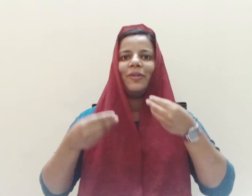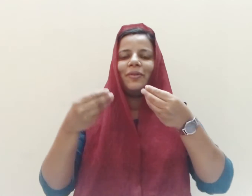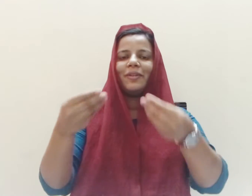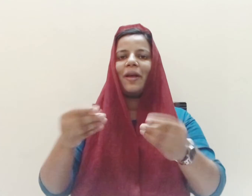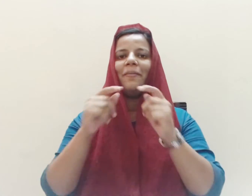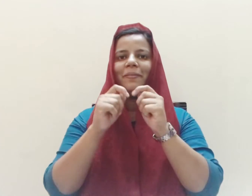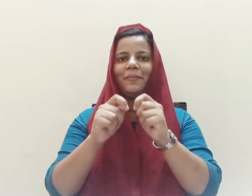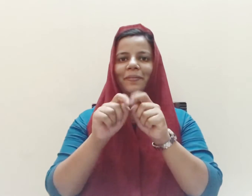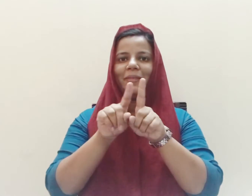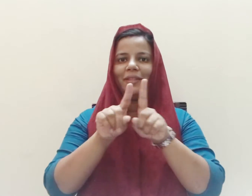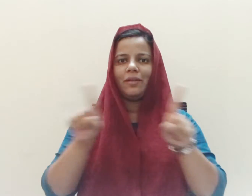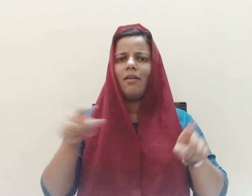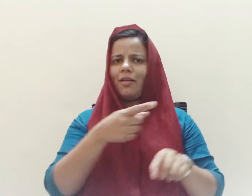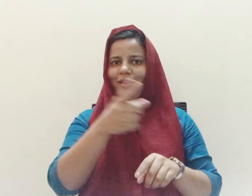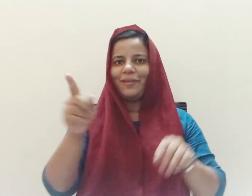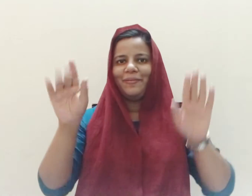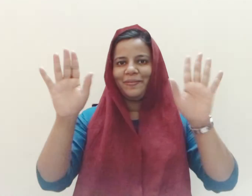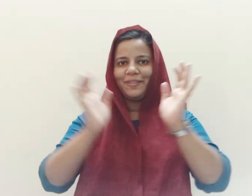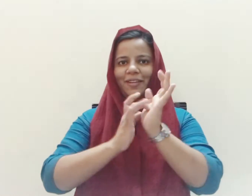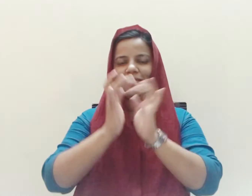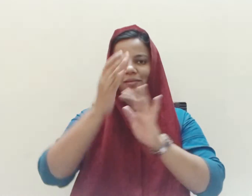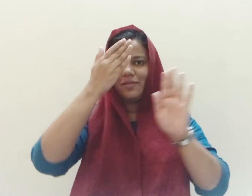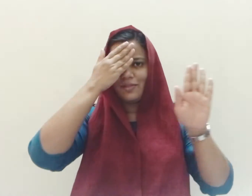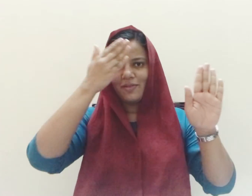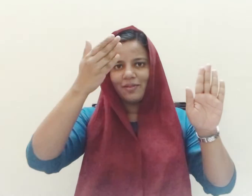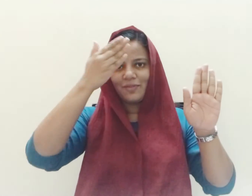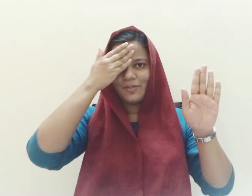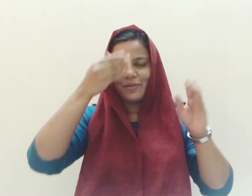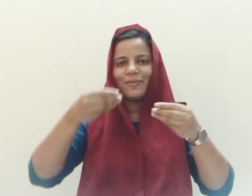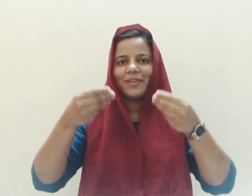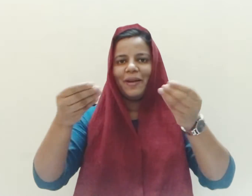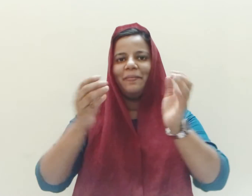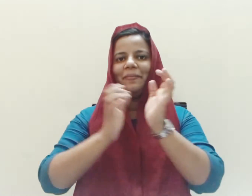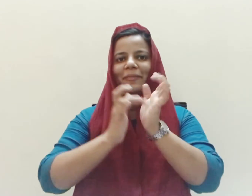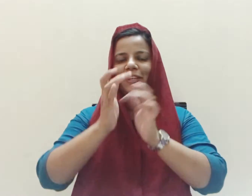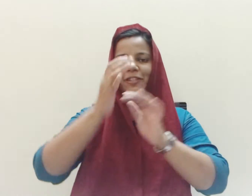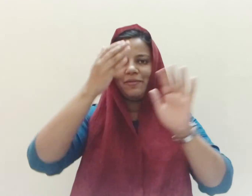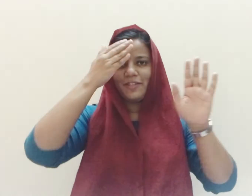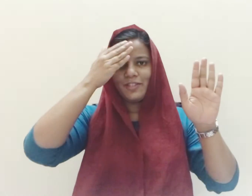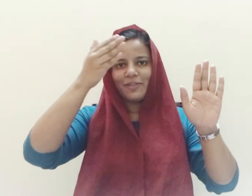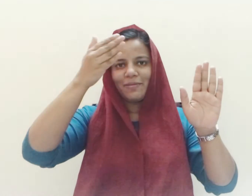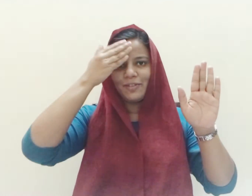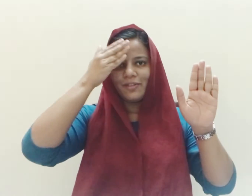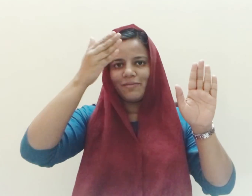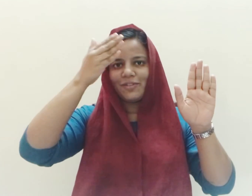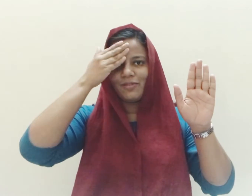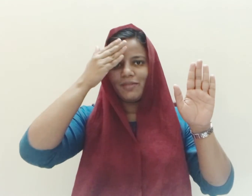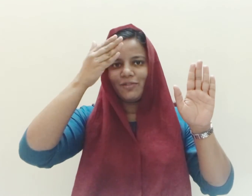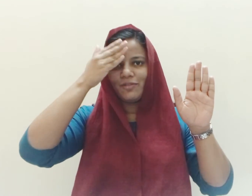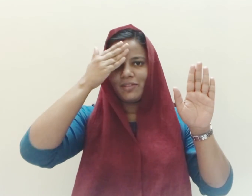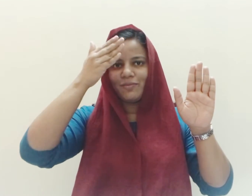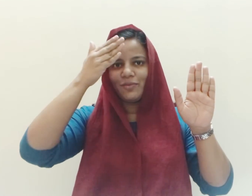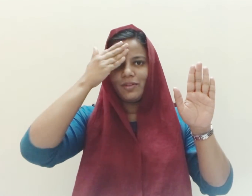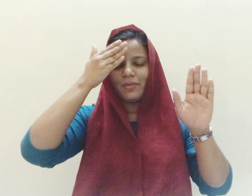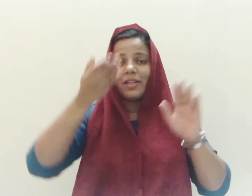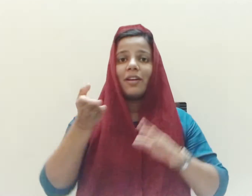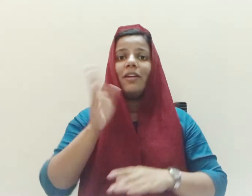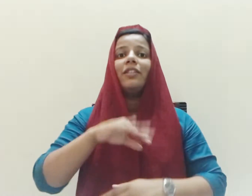സ്തോത്രം ചെയ്യാം. ഹല്ലേലൂയ. കരങ്ങളൊക്കെ ഉയർത്തുന്ന സ്തോത്രം പറഞ്ഞ് സ്തോത്രമപ്പ സ്തോത്രമപ്പ സ്തോത്രം സ്തോത്രം സ്തോത്രം സ്തോത്രം സ്തോത്രം സ്തോത്രം. കഴിഞ്ഞ